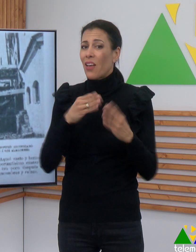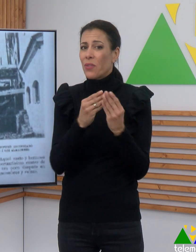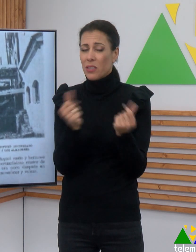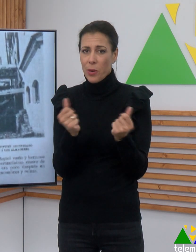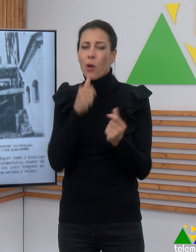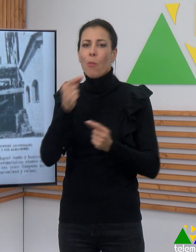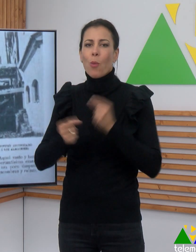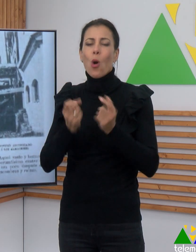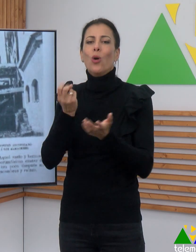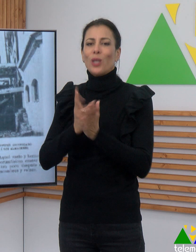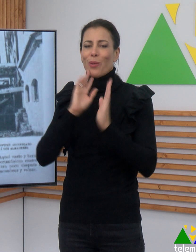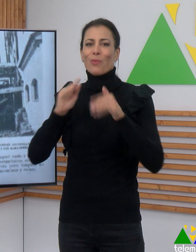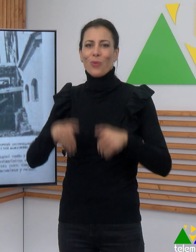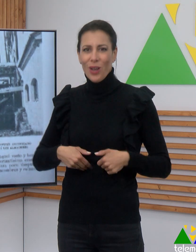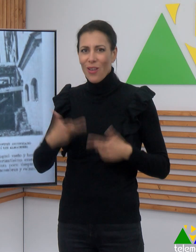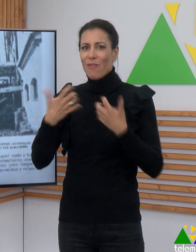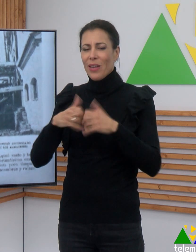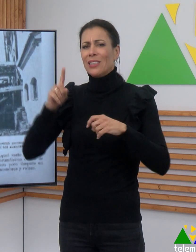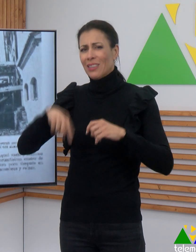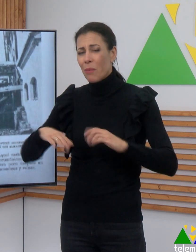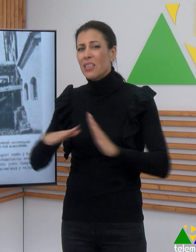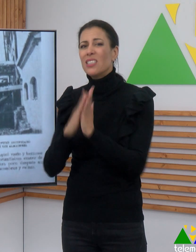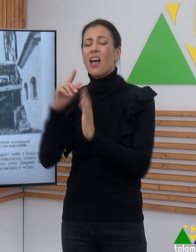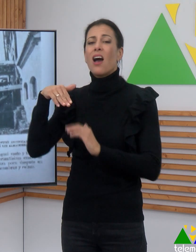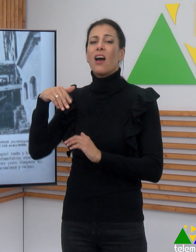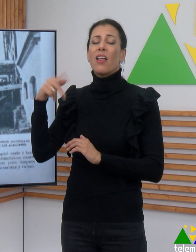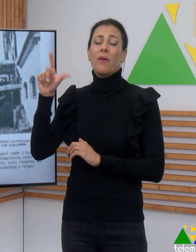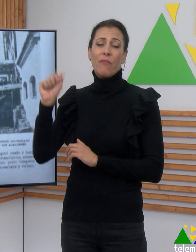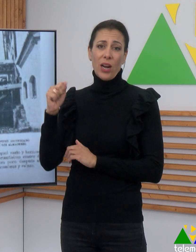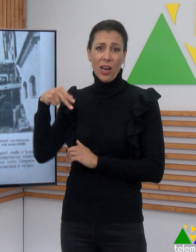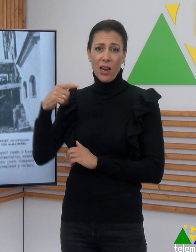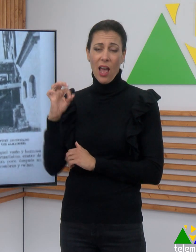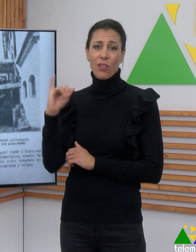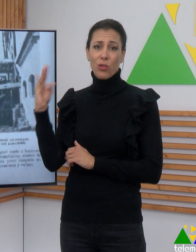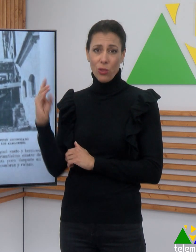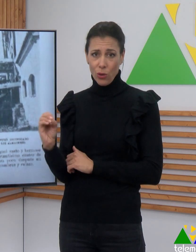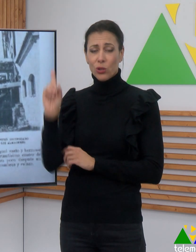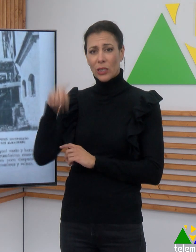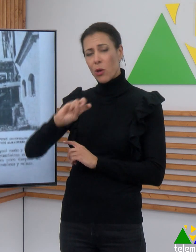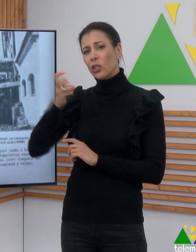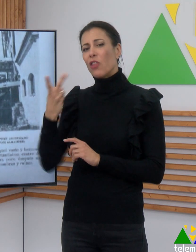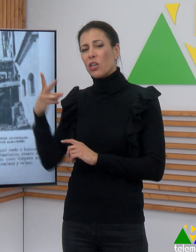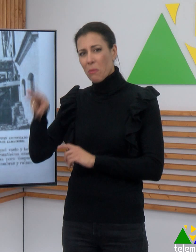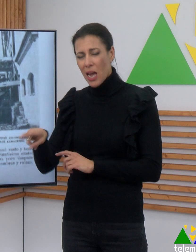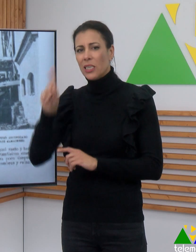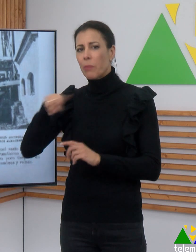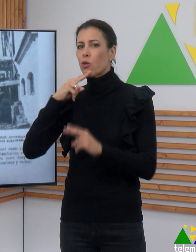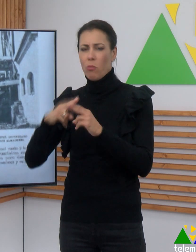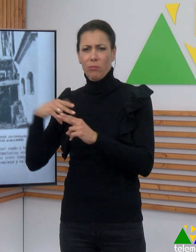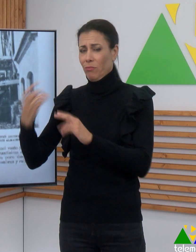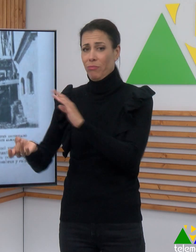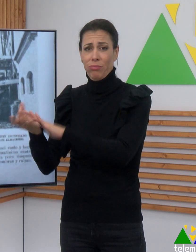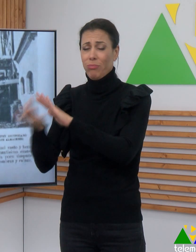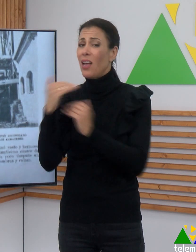Y poco a poco pues se crea la fábrica San Fernando, se crea Santa Margarita, se crea las Dos Hermanas, es decir, las fábricas que es